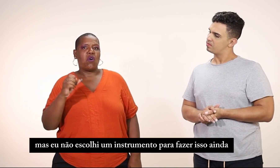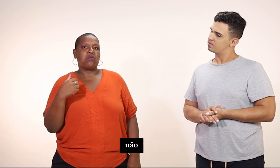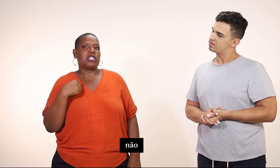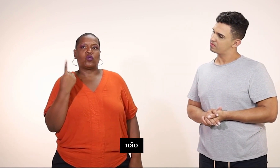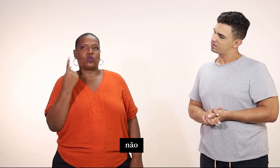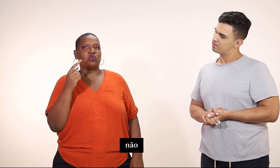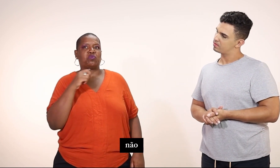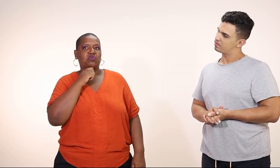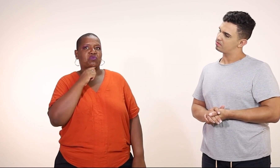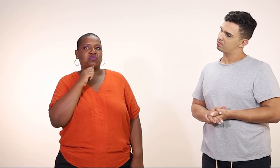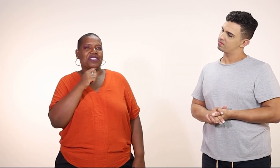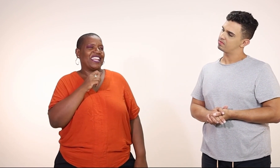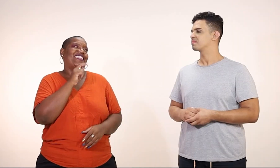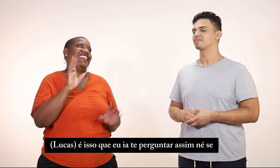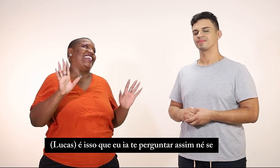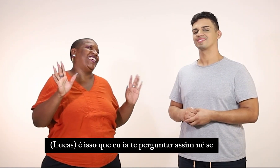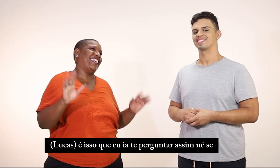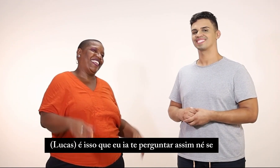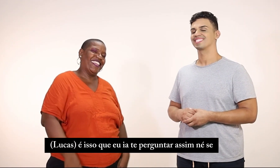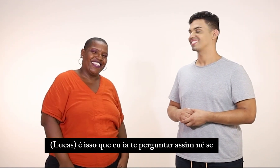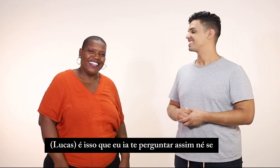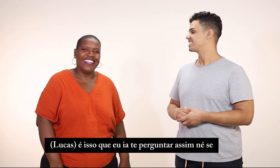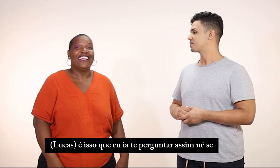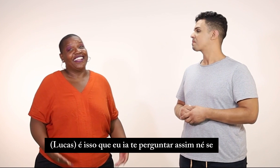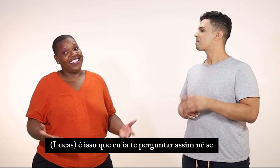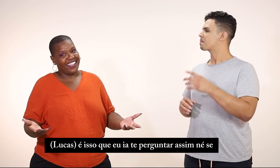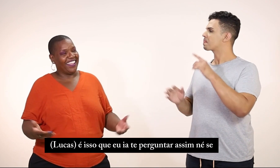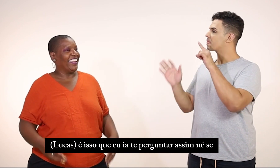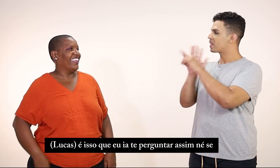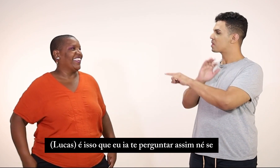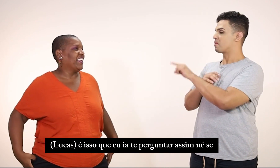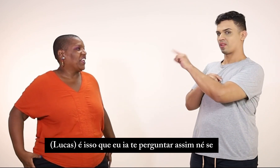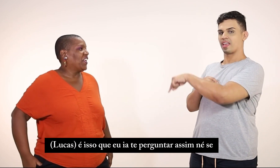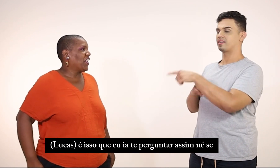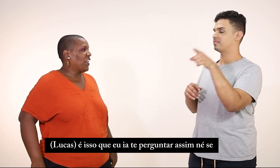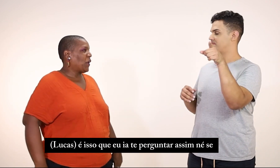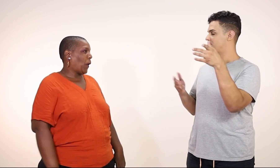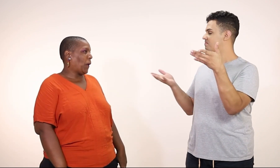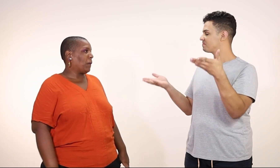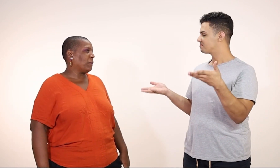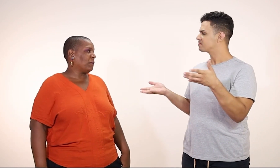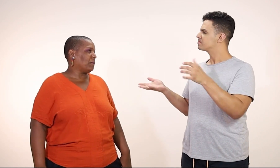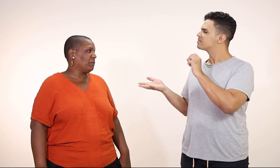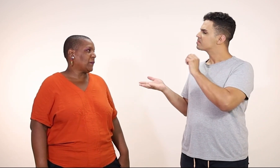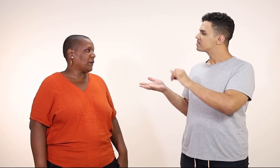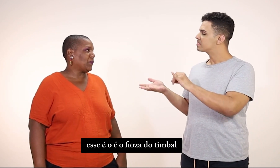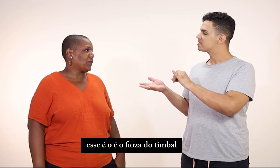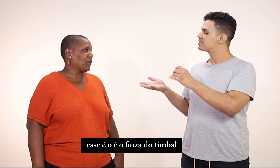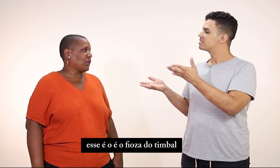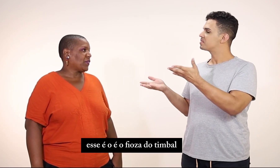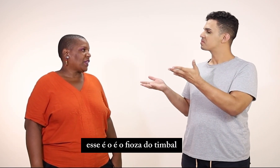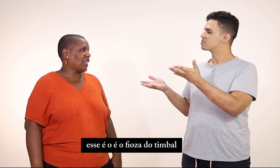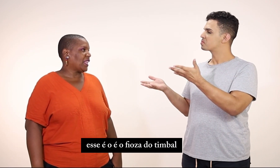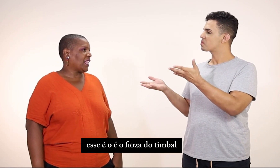não. É isso que eu ia te perguntar, assim, né? Se você é o Fiuza